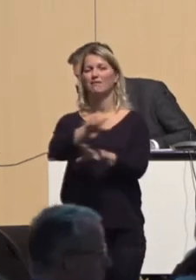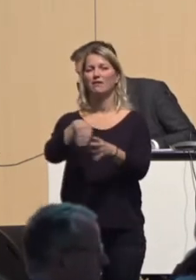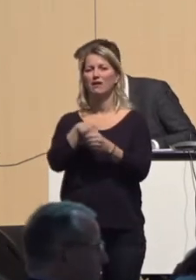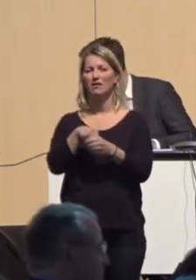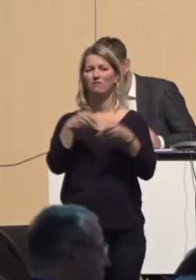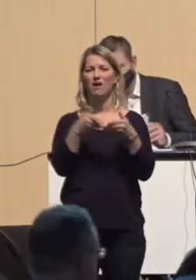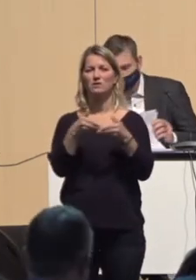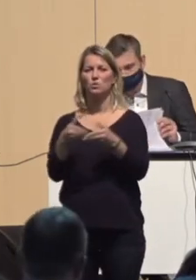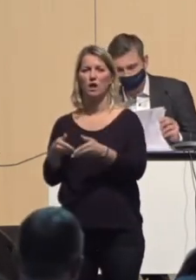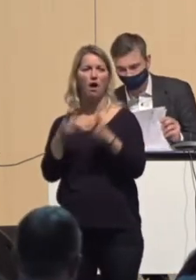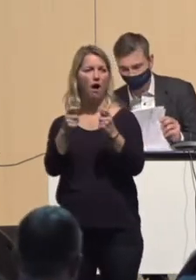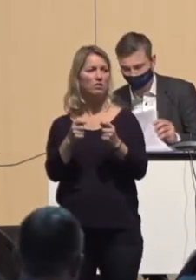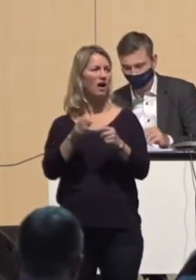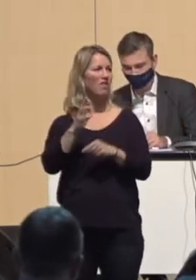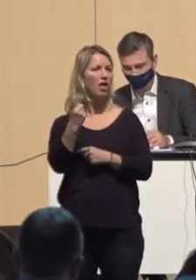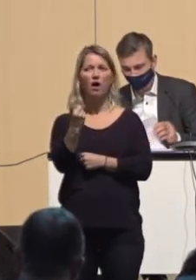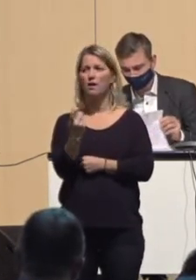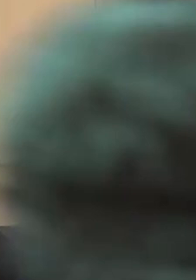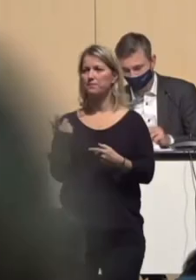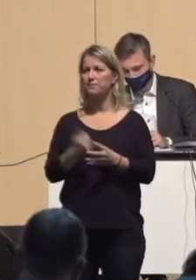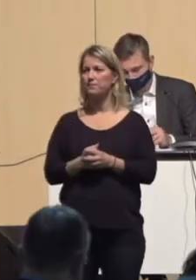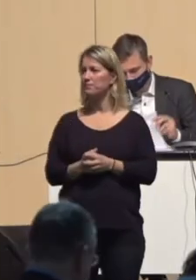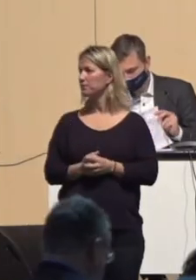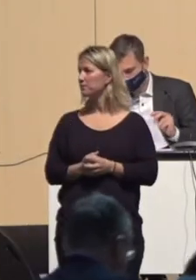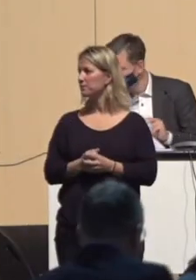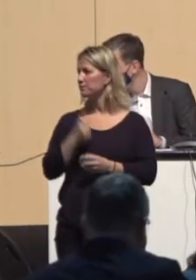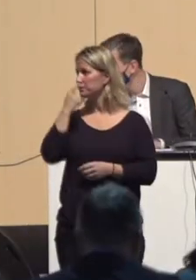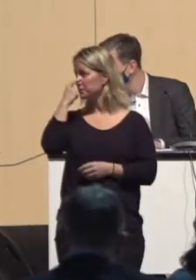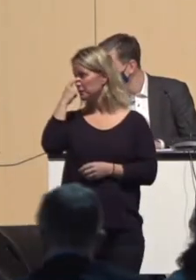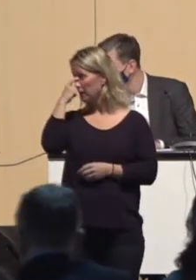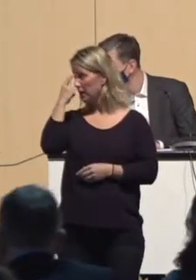Wer bringt ihn uns ein? Bitte schön, Herr Maloney.